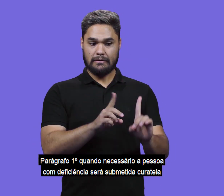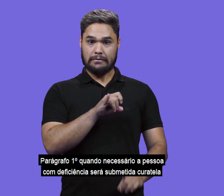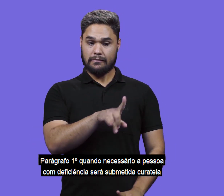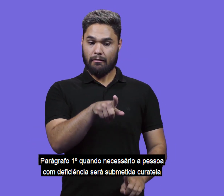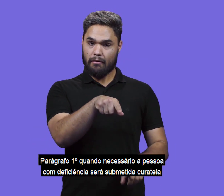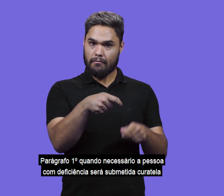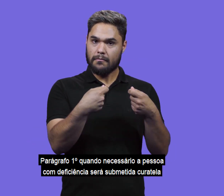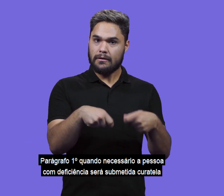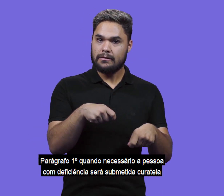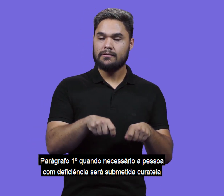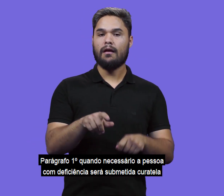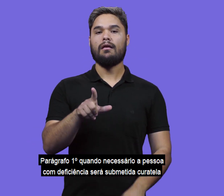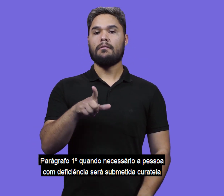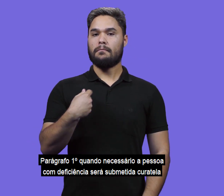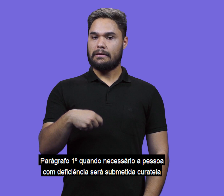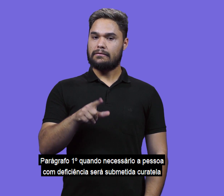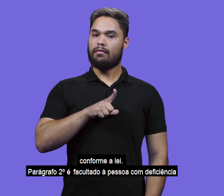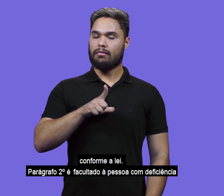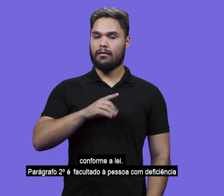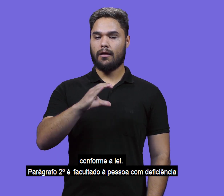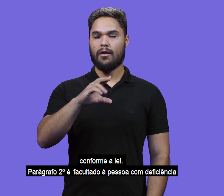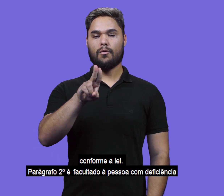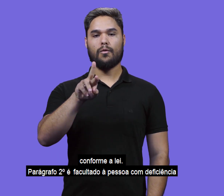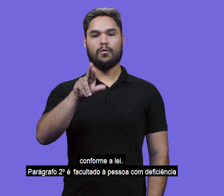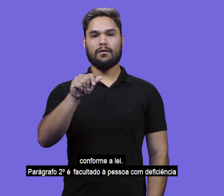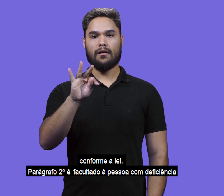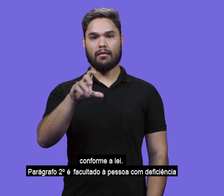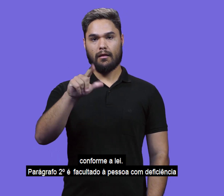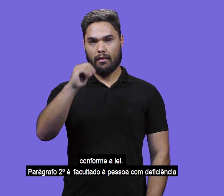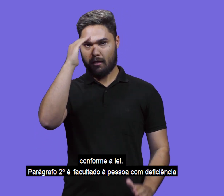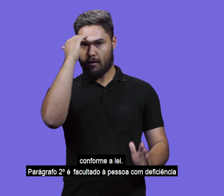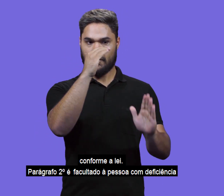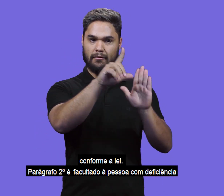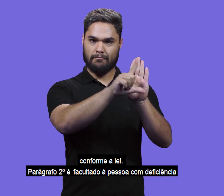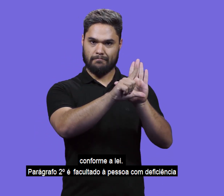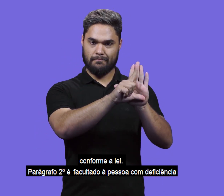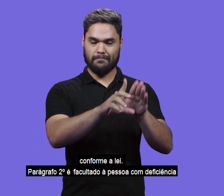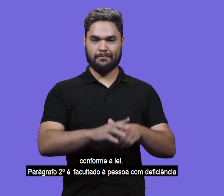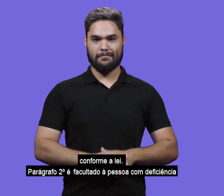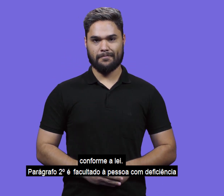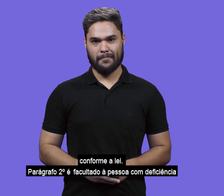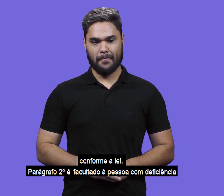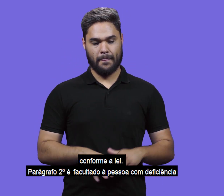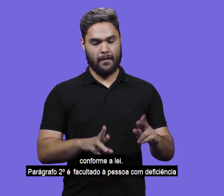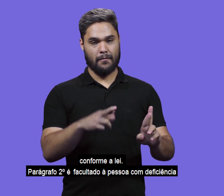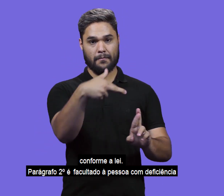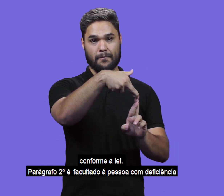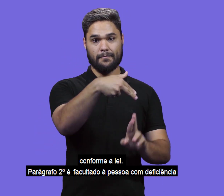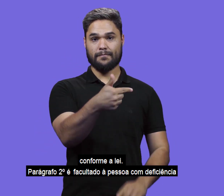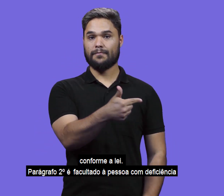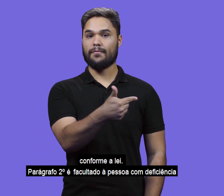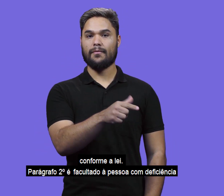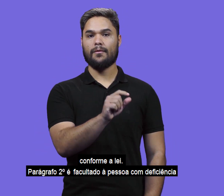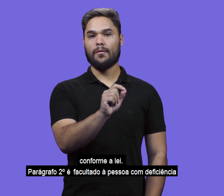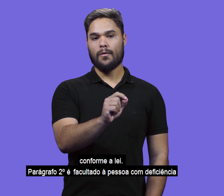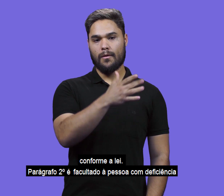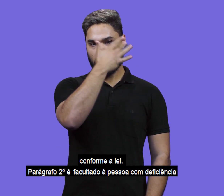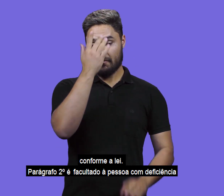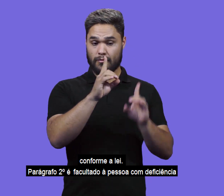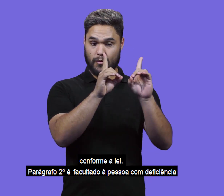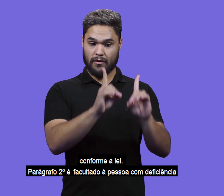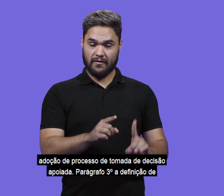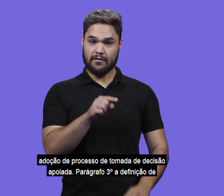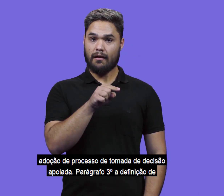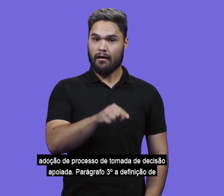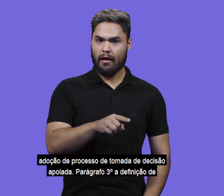com deficiência será submetida à curatela conforme a lei. Parágrafo 2º. É facultado à pessoa